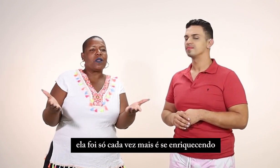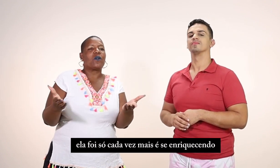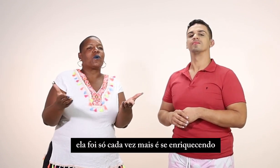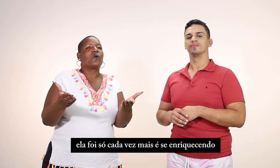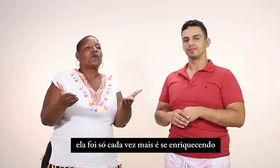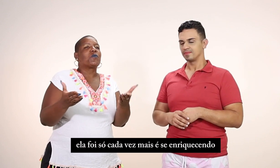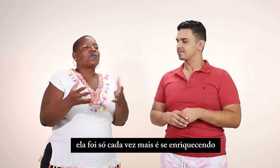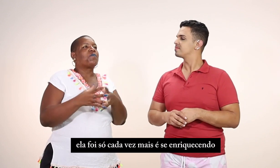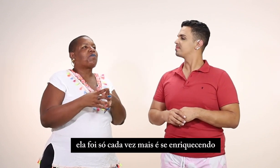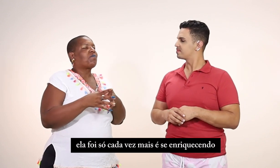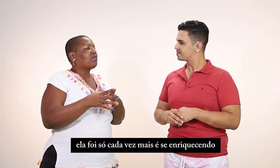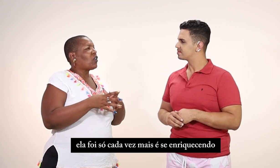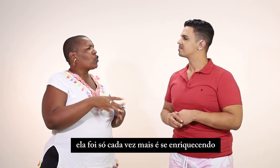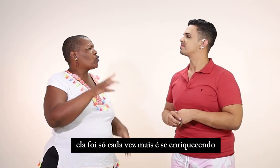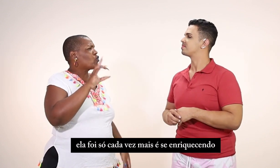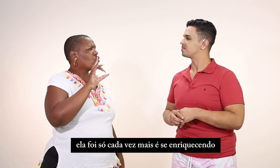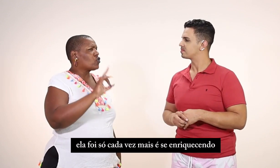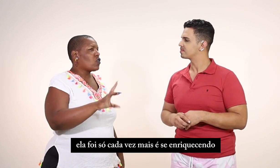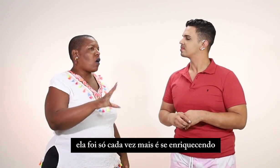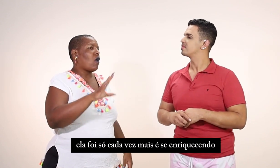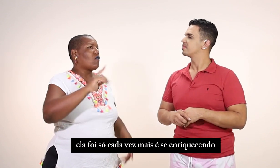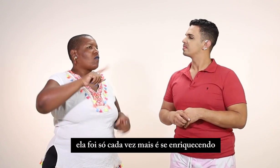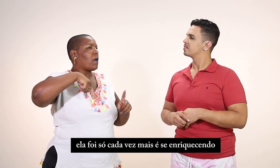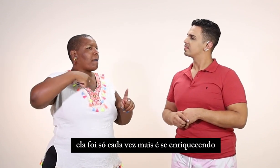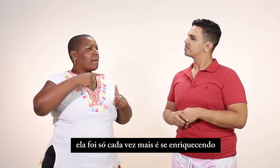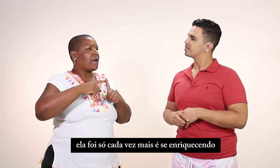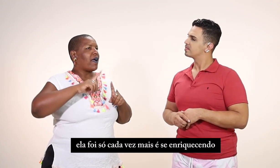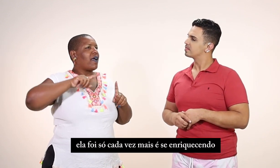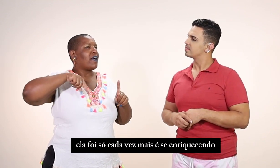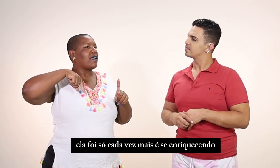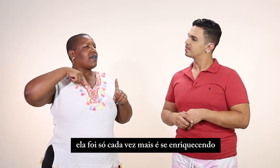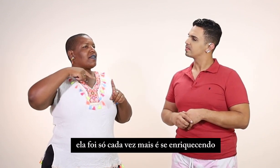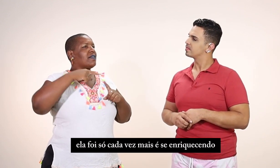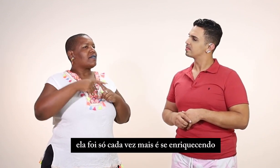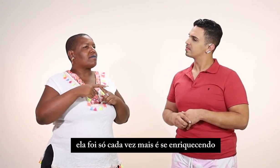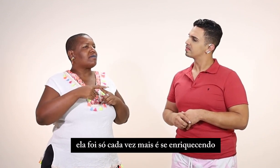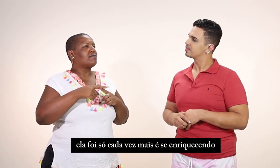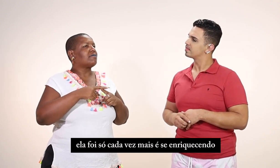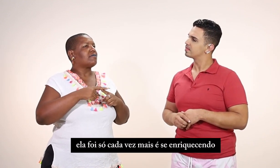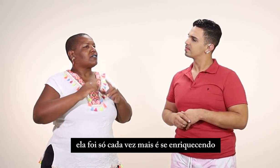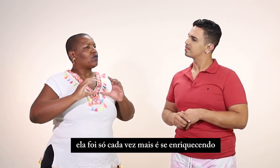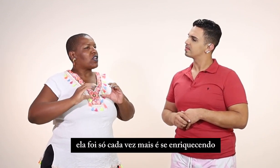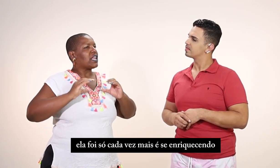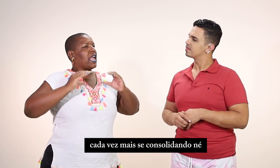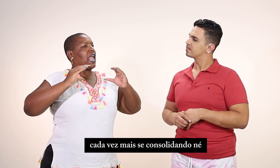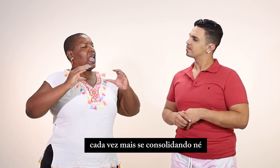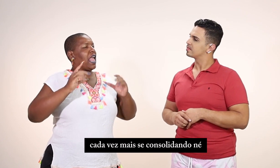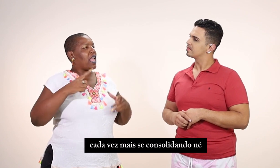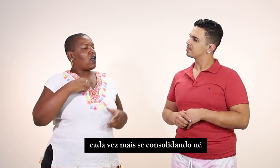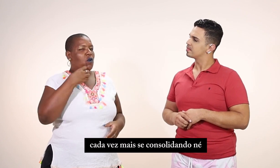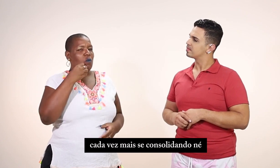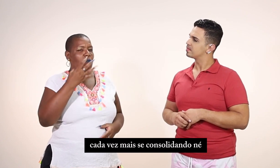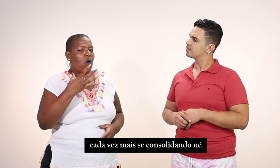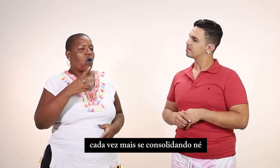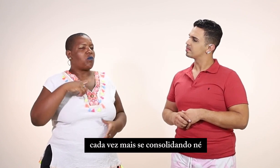ela foi só cada vez mais se enriquecendo, cada vez mais se